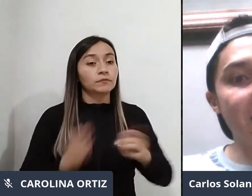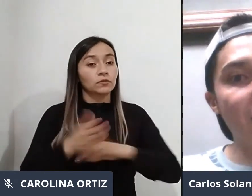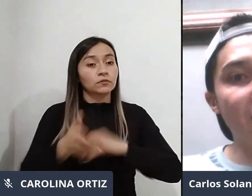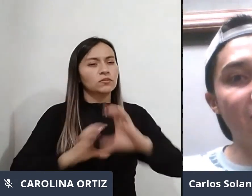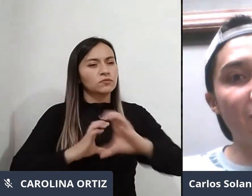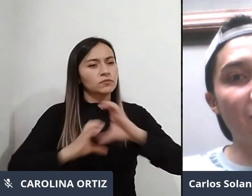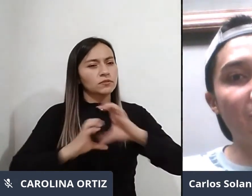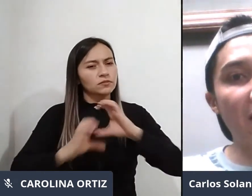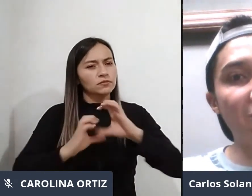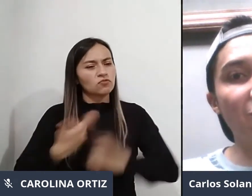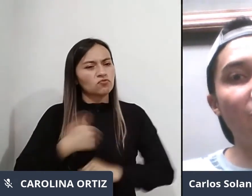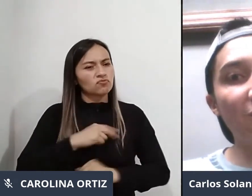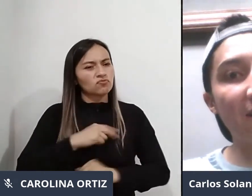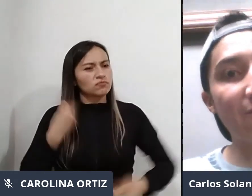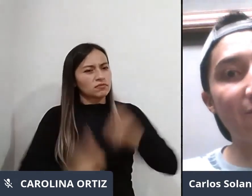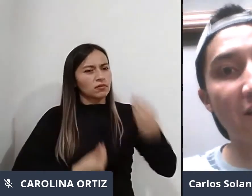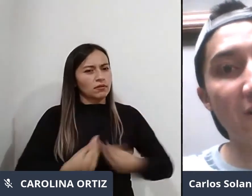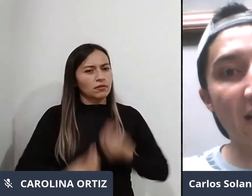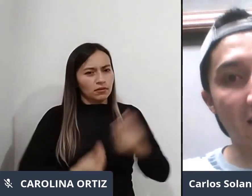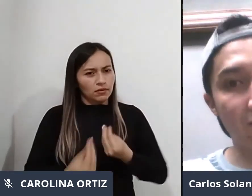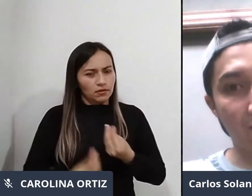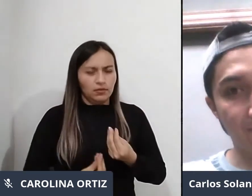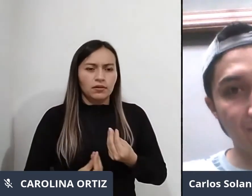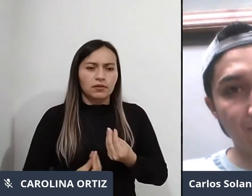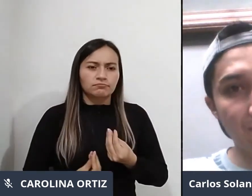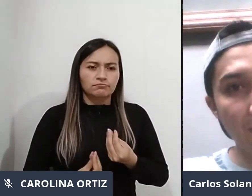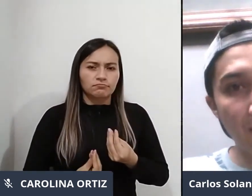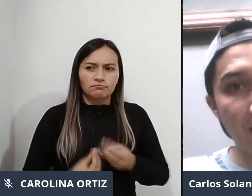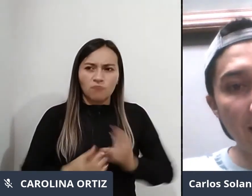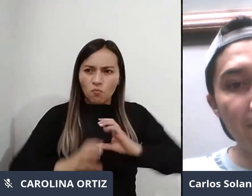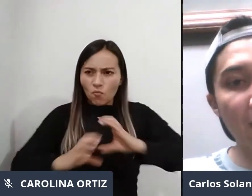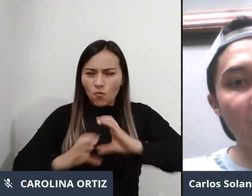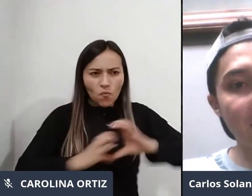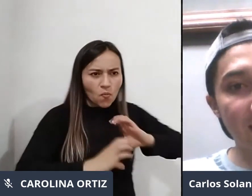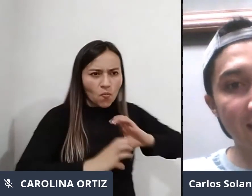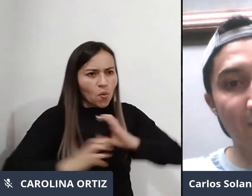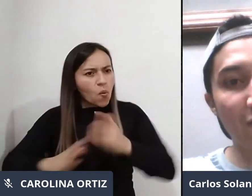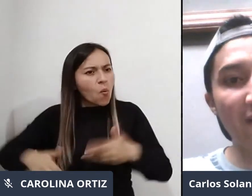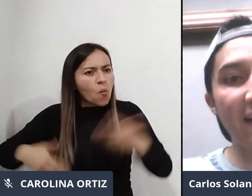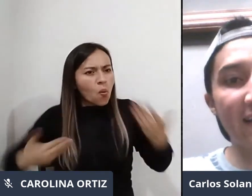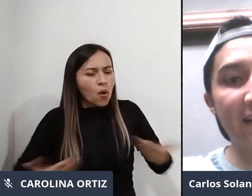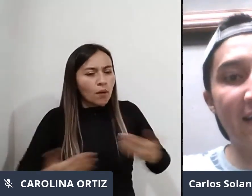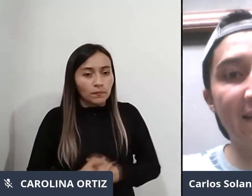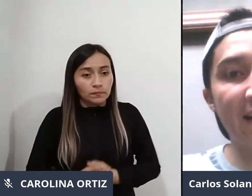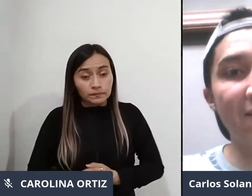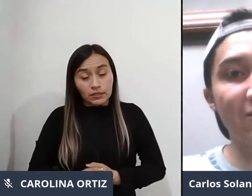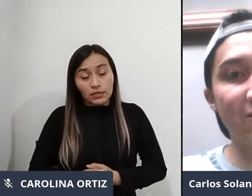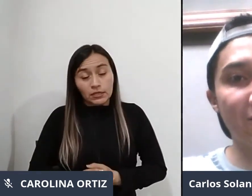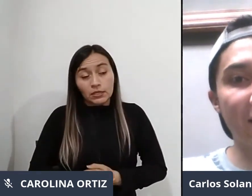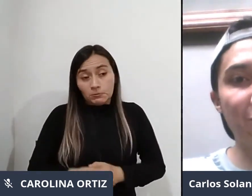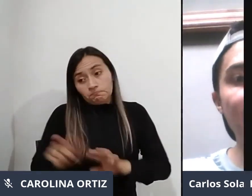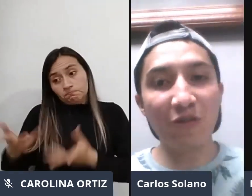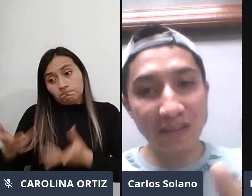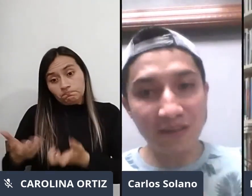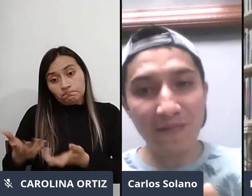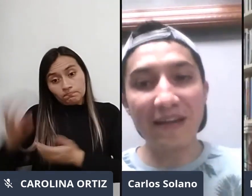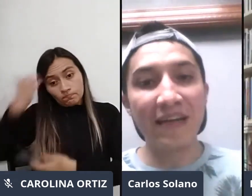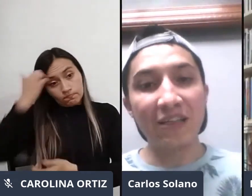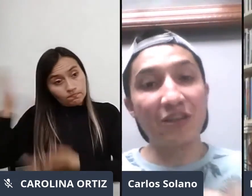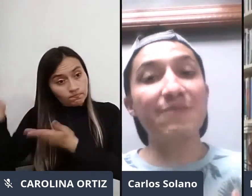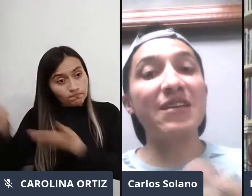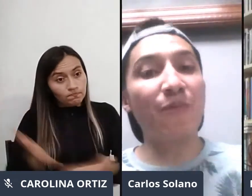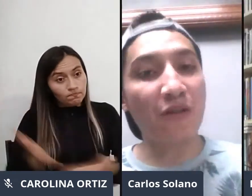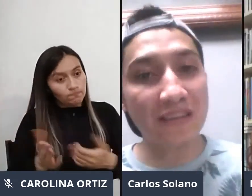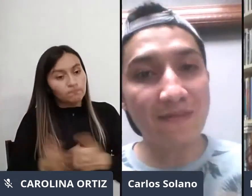¿qué tenemos que hacer con estos medios de comunicación? ¿Cómo tenemos que comunicarnos? ¿Vale? Entonces, si quieres, profe y Andrea, nos ayudan con eso